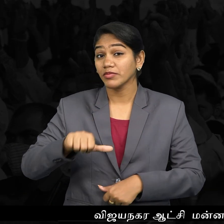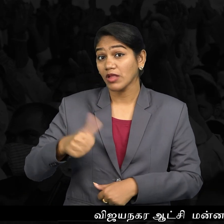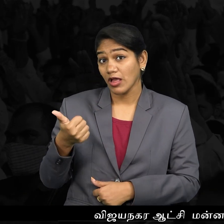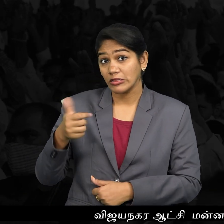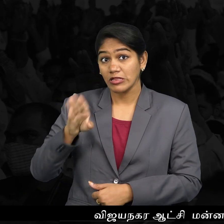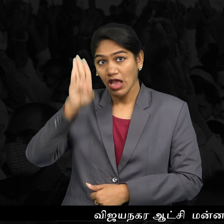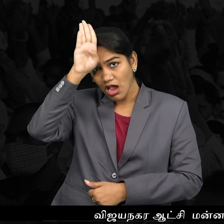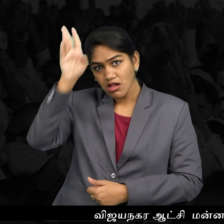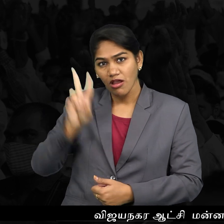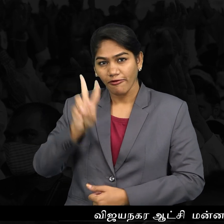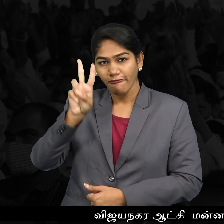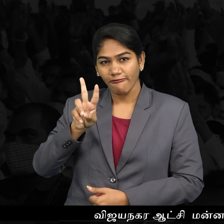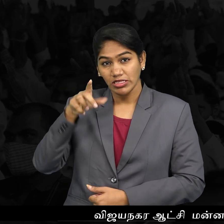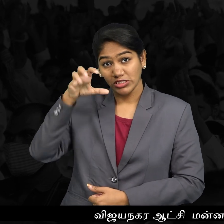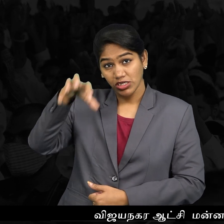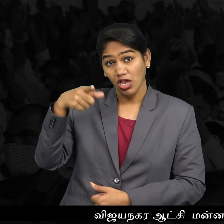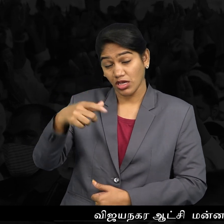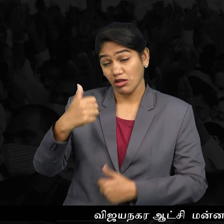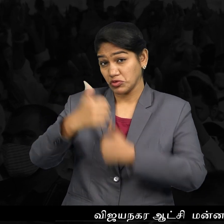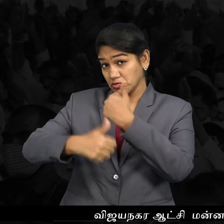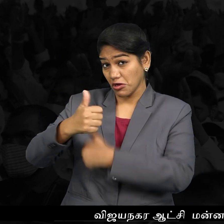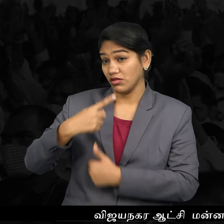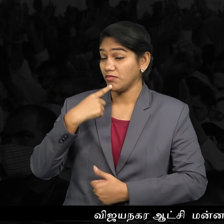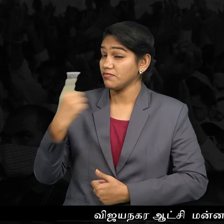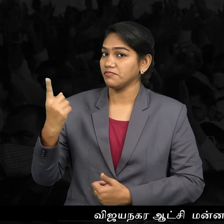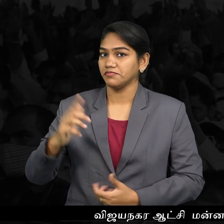விஜயநகர ஆட்சி மன்னர்களுக்கு சவால் விடுத்தனர்.